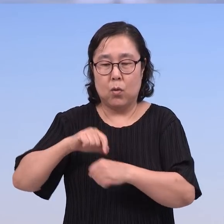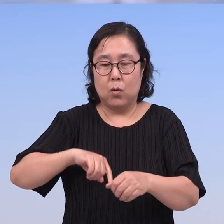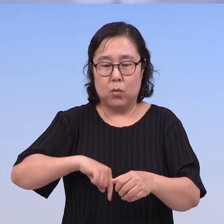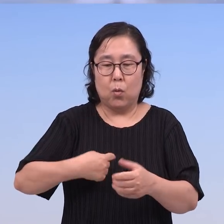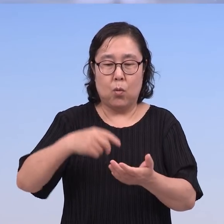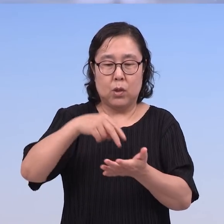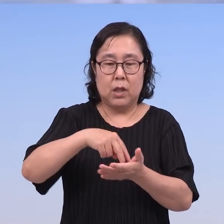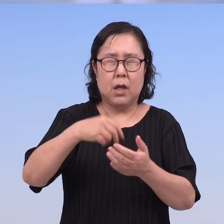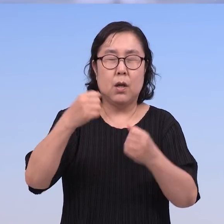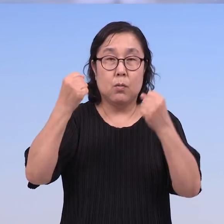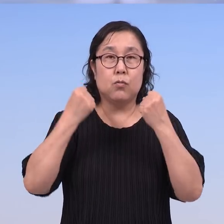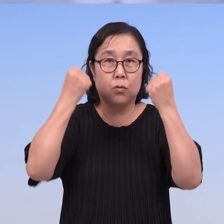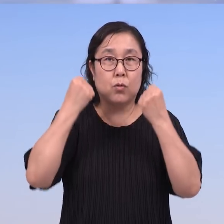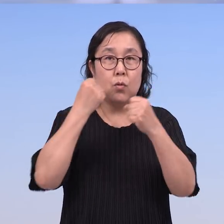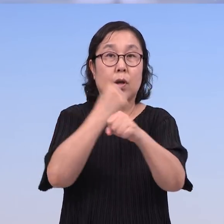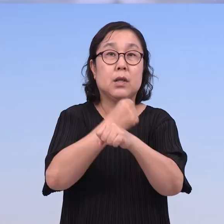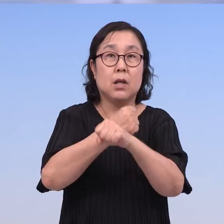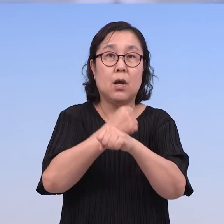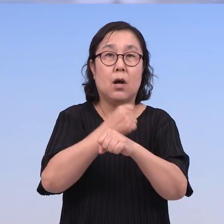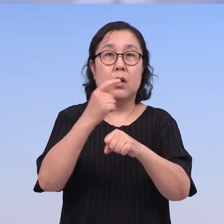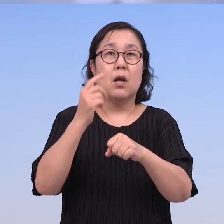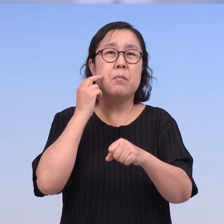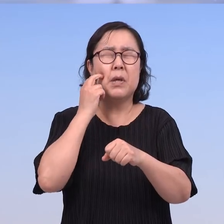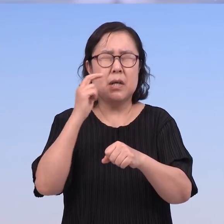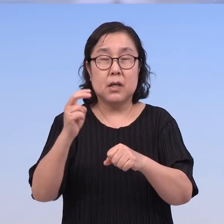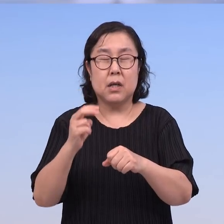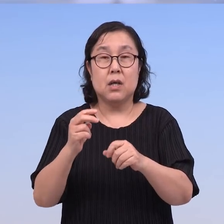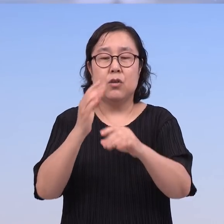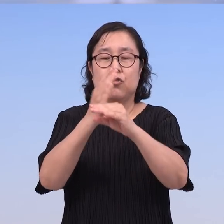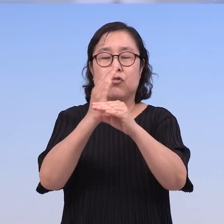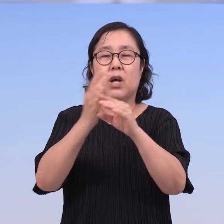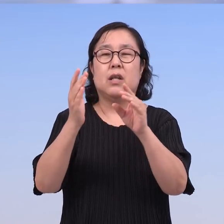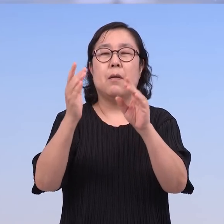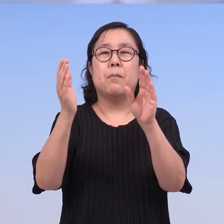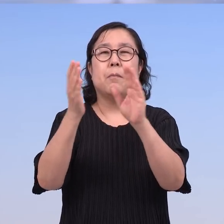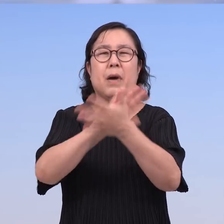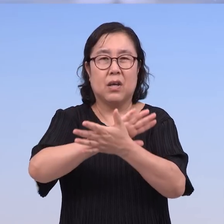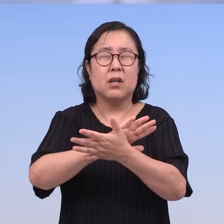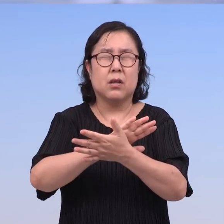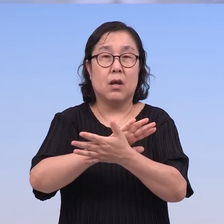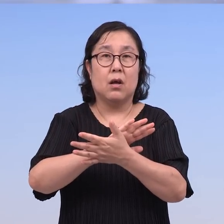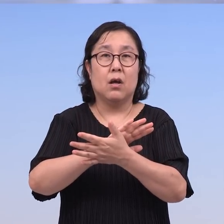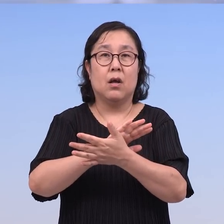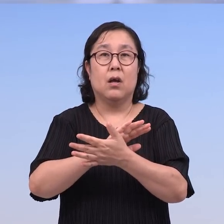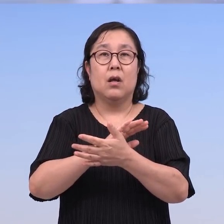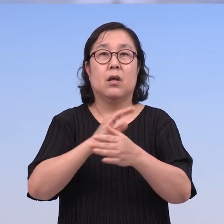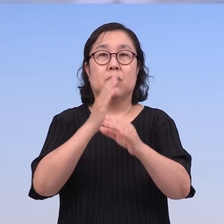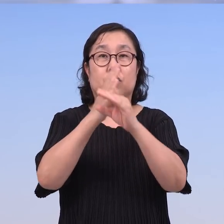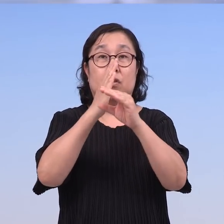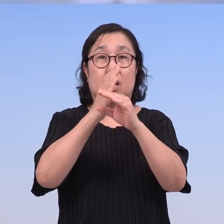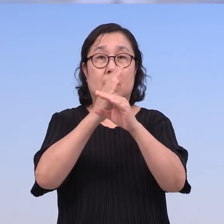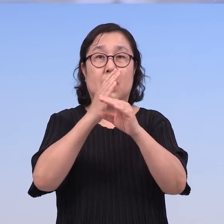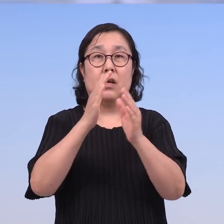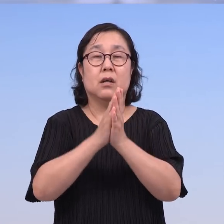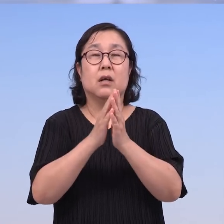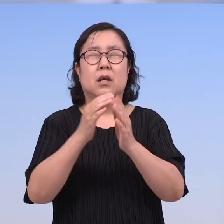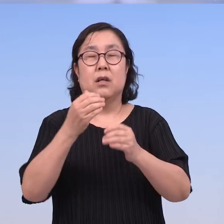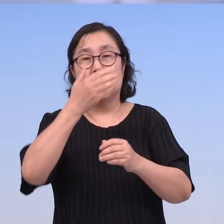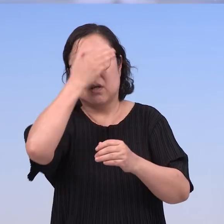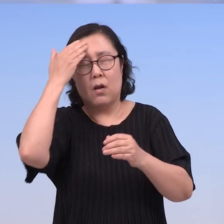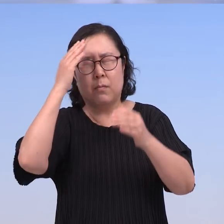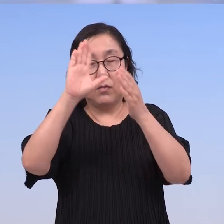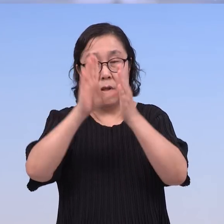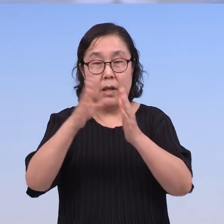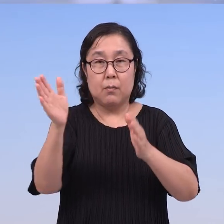이 염석진이라는 분의 비극이 뭐냐 하면은 중간에 변절을 합니다. 사실 여러분, 그렇게 그 젊을